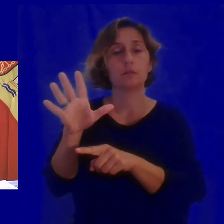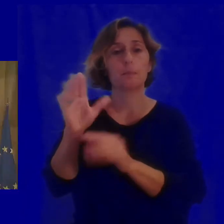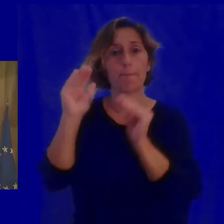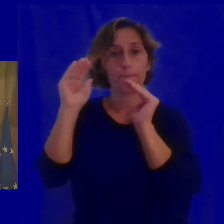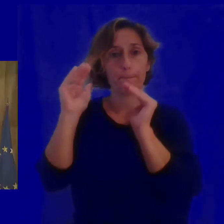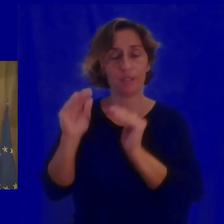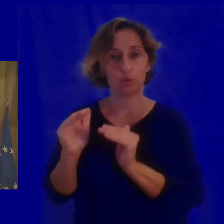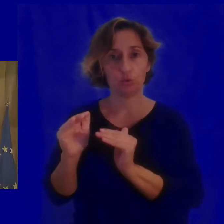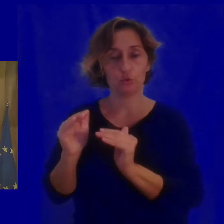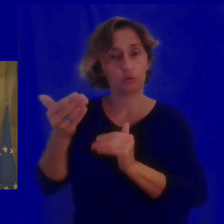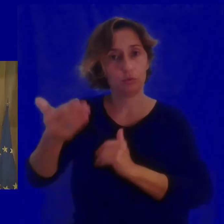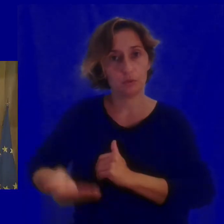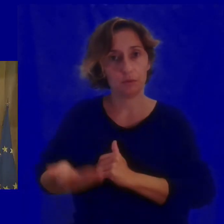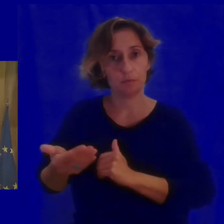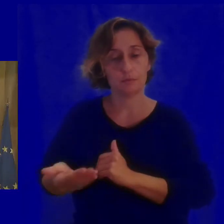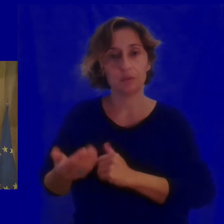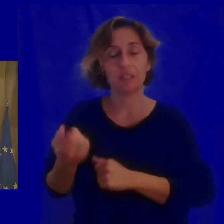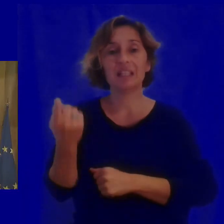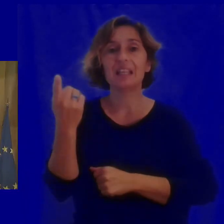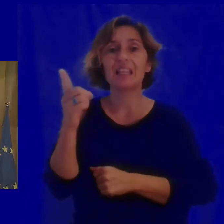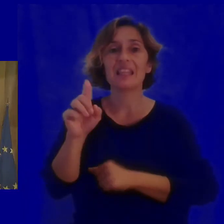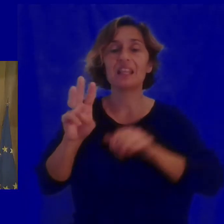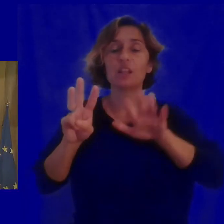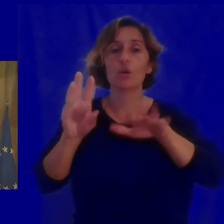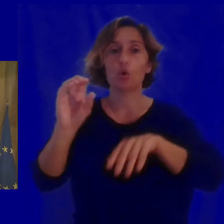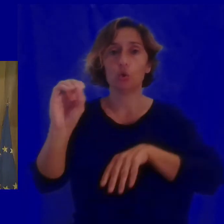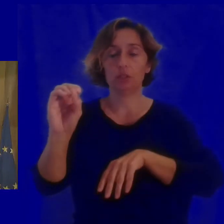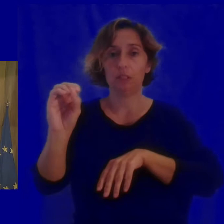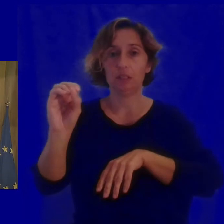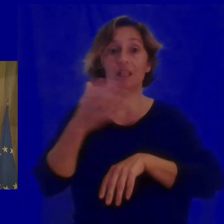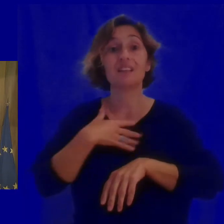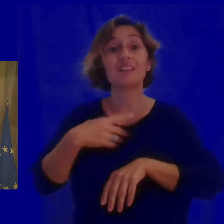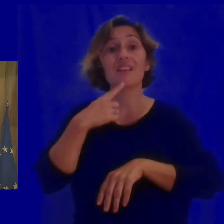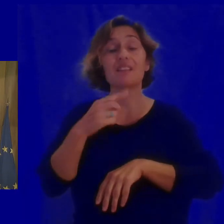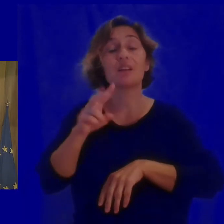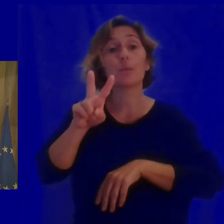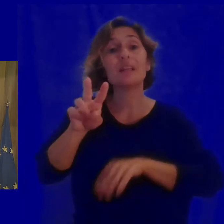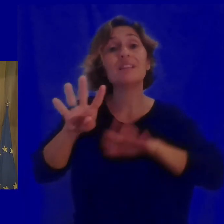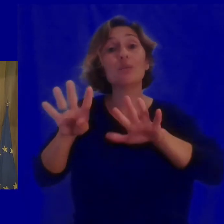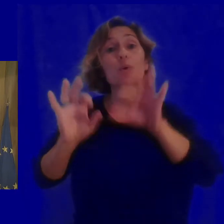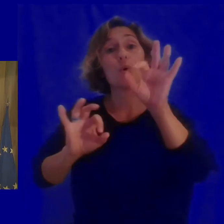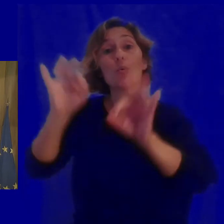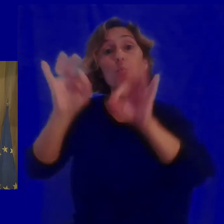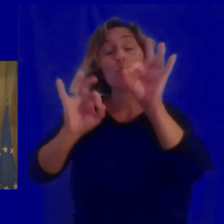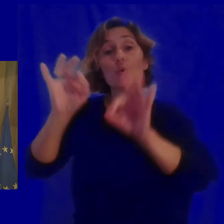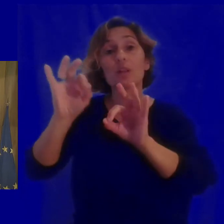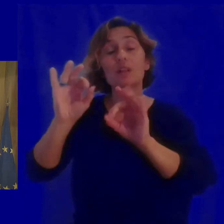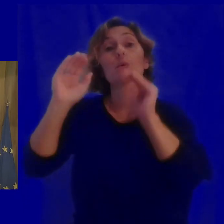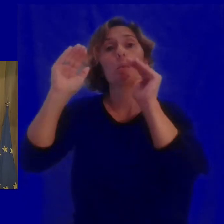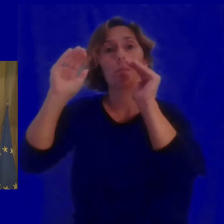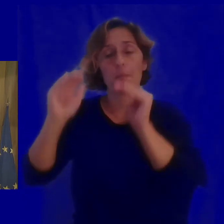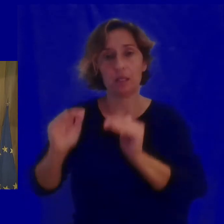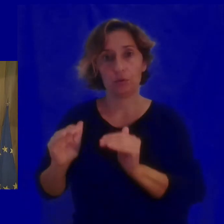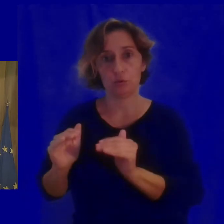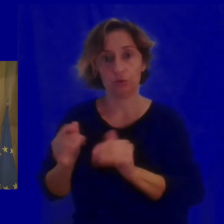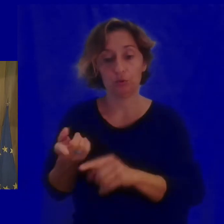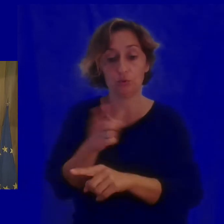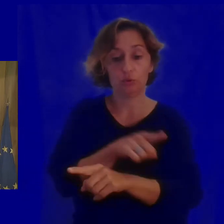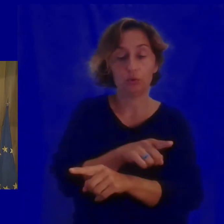importante. Ha habido 180 ingresos, lo que supone un 29% menos que la semana previa, que